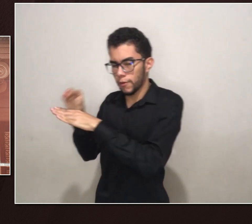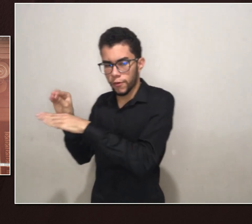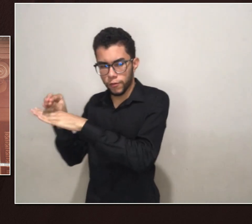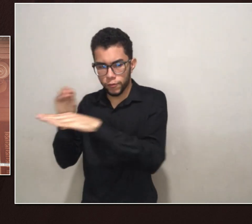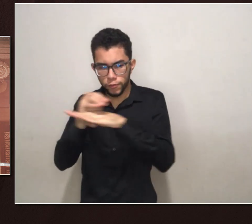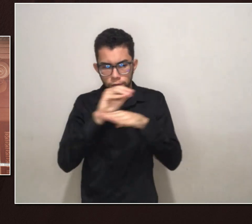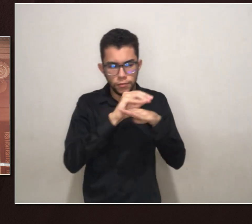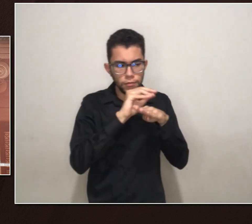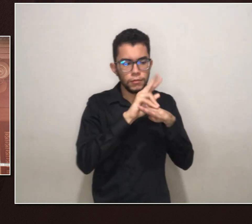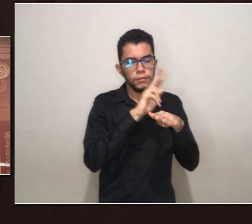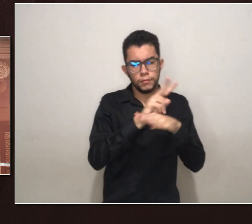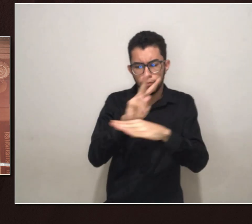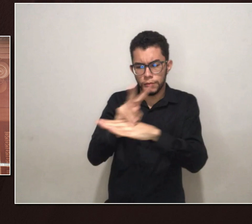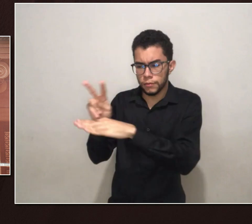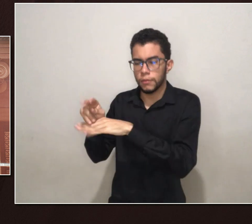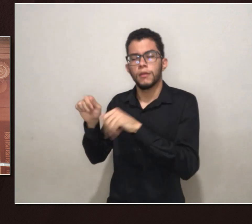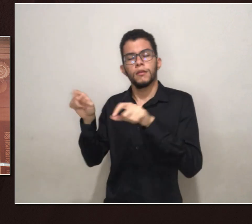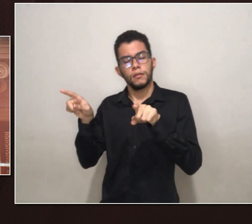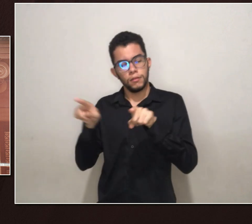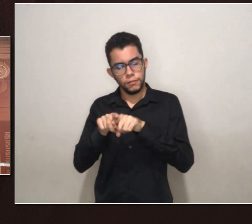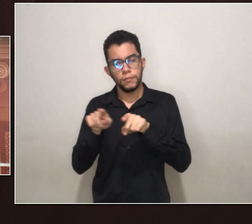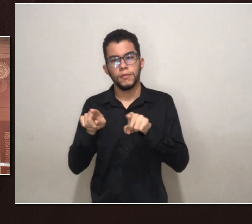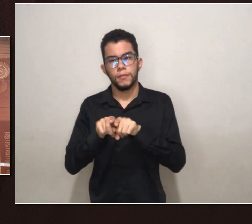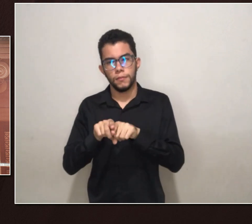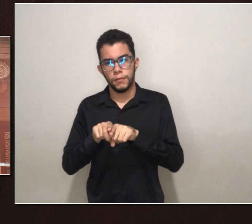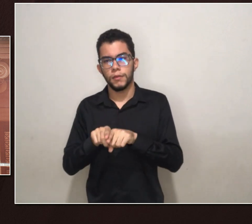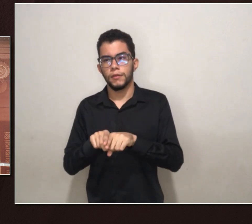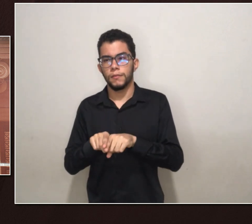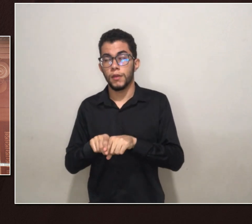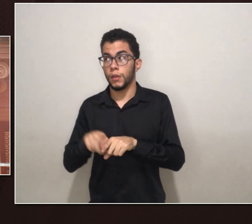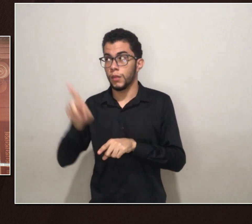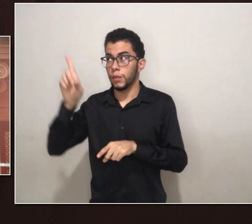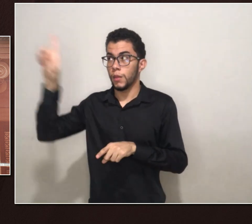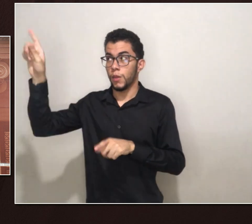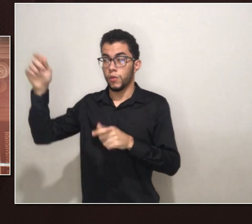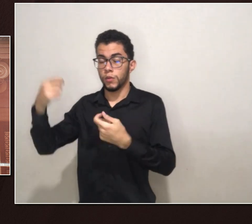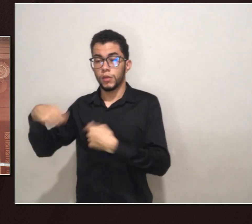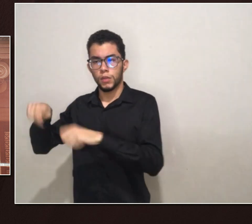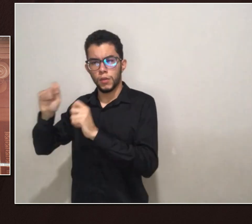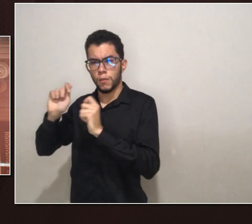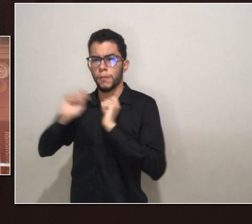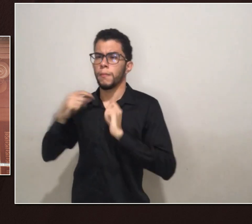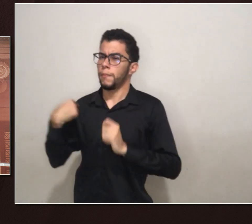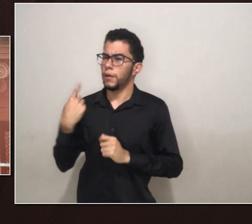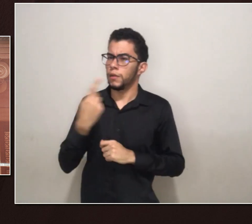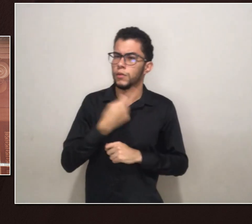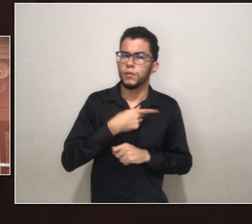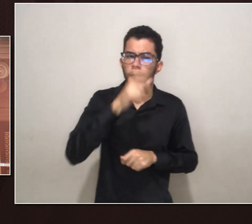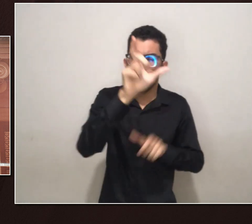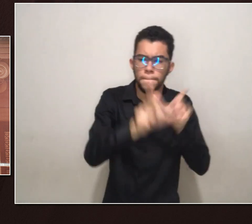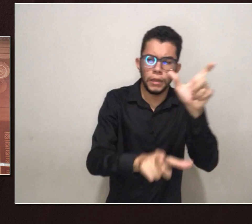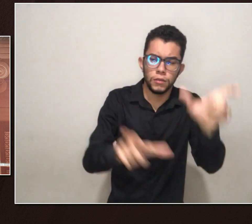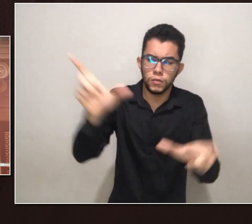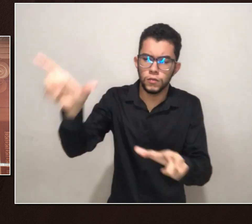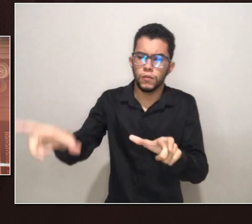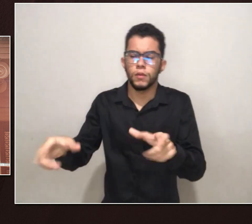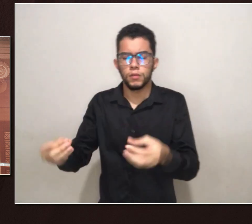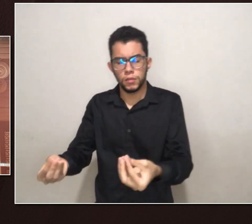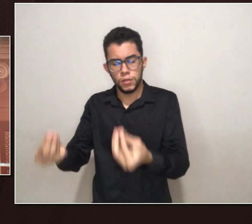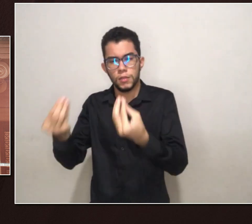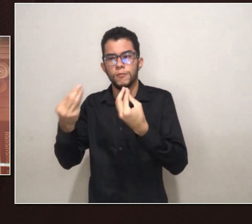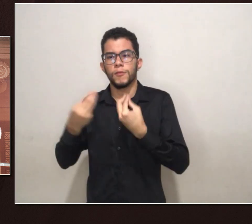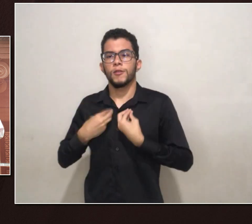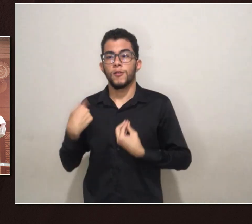Vamos cuidar bem das pessoas que o Senhor confiar as nossas mãos, né? Então, queridos irmãos, vamos de